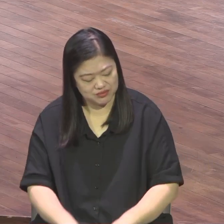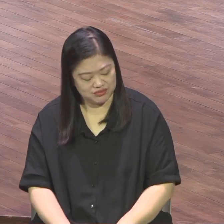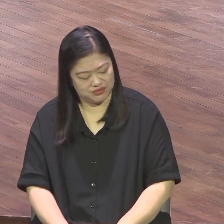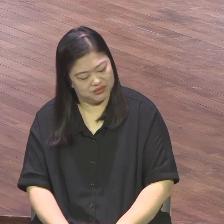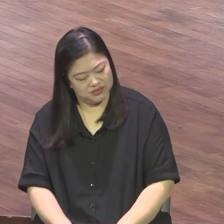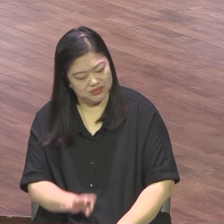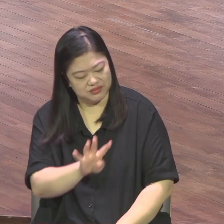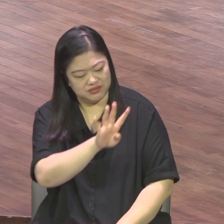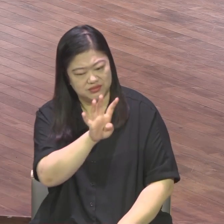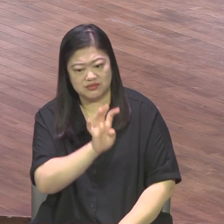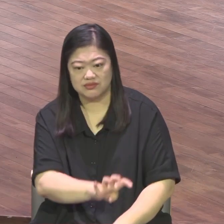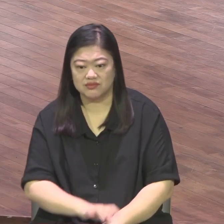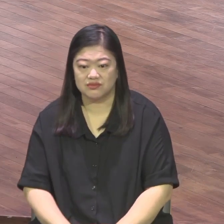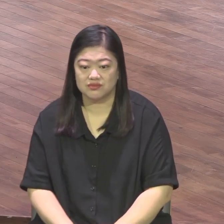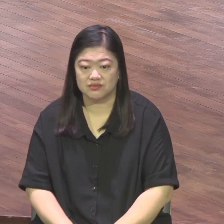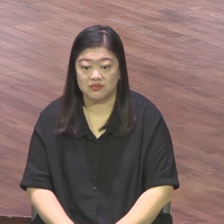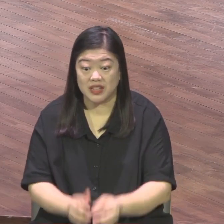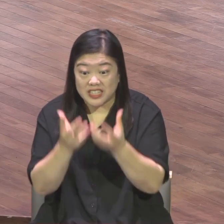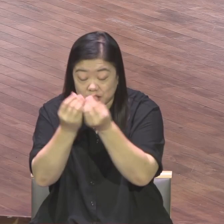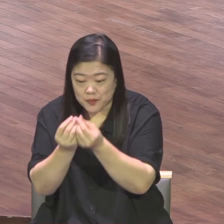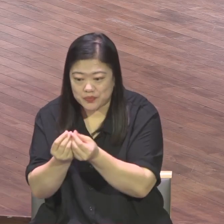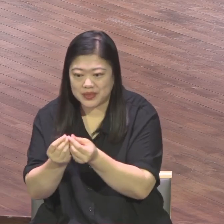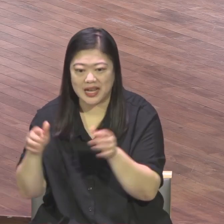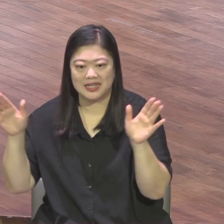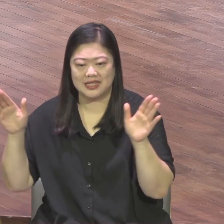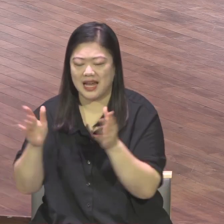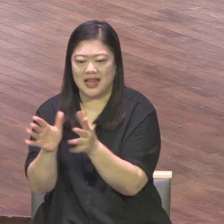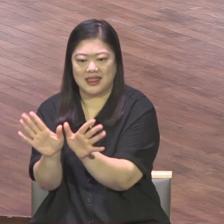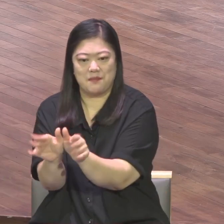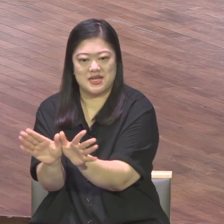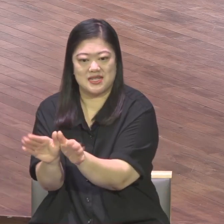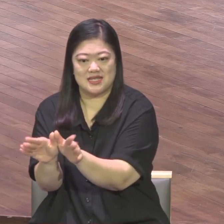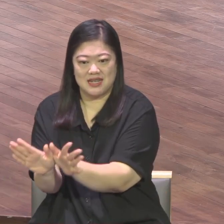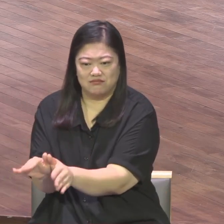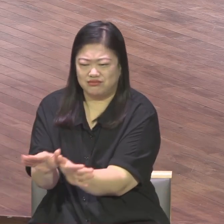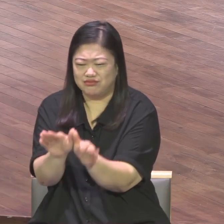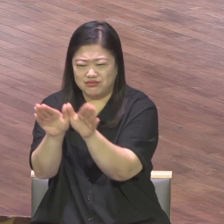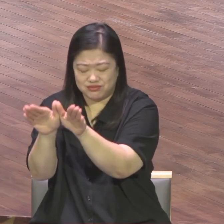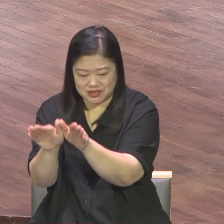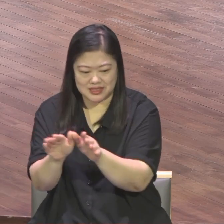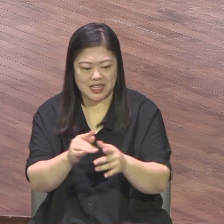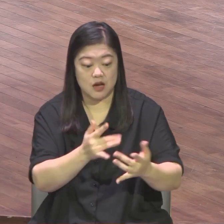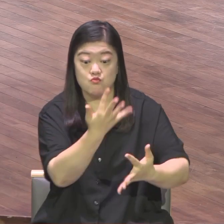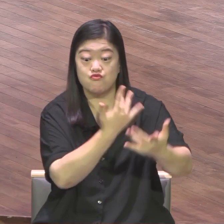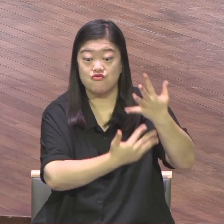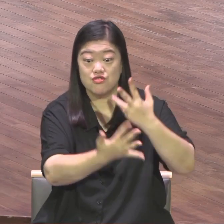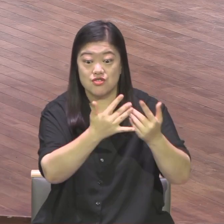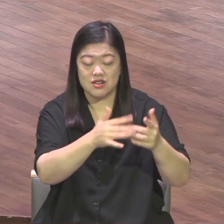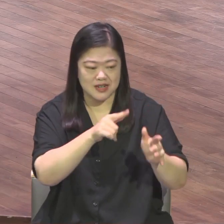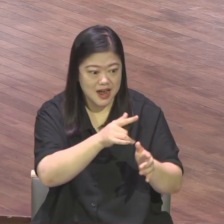자기 중심을 모르고 뜨거운 전구를 향하여 빨리거니까 뛰어들어가 타 죽는